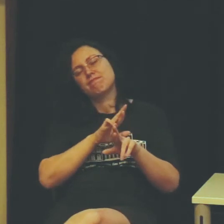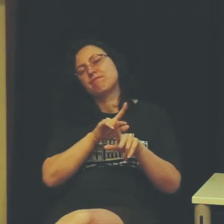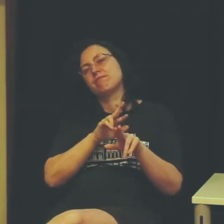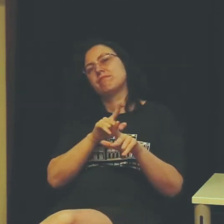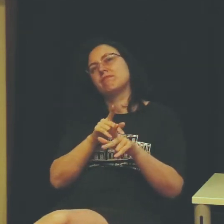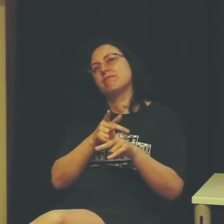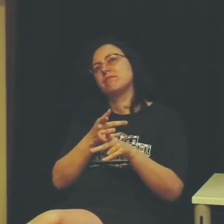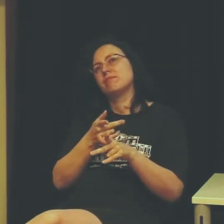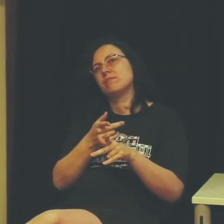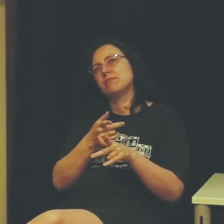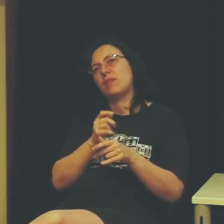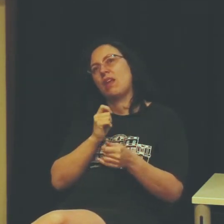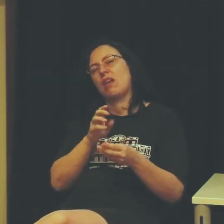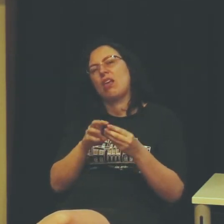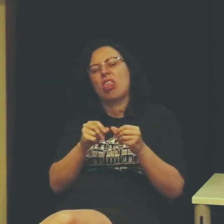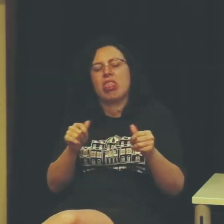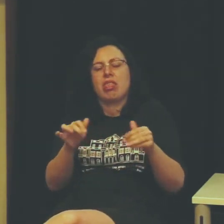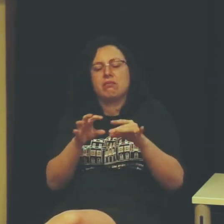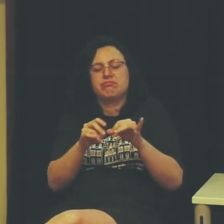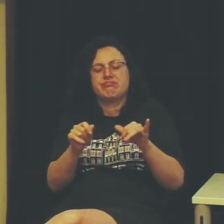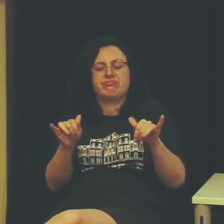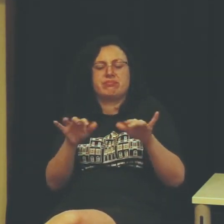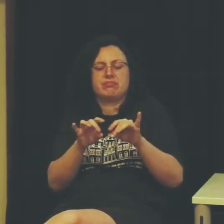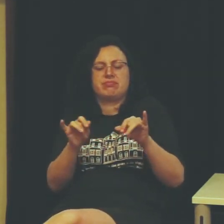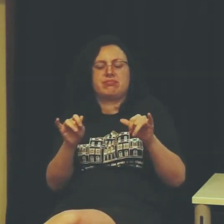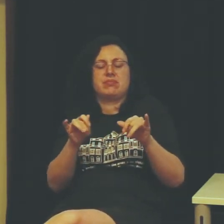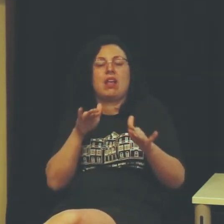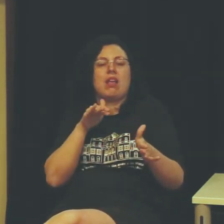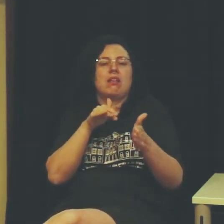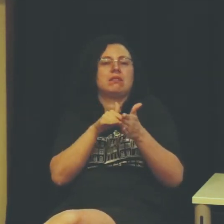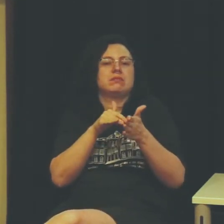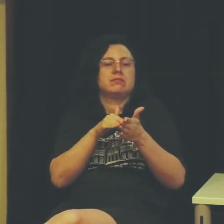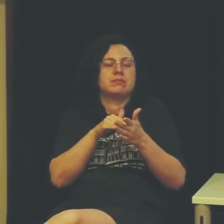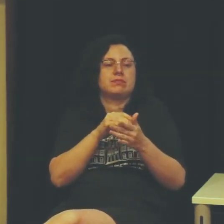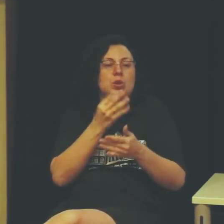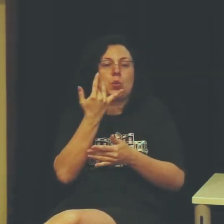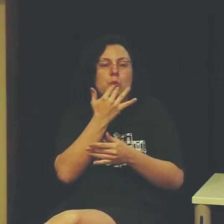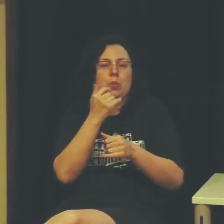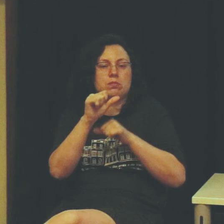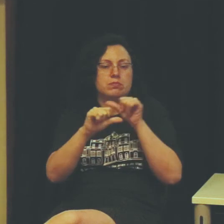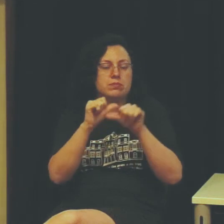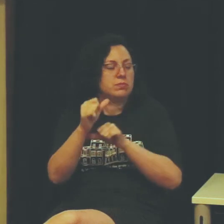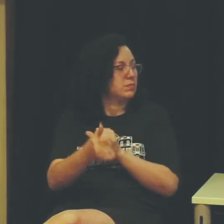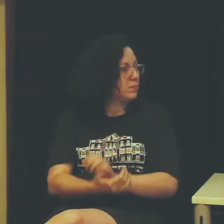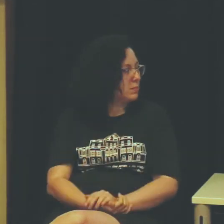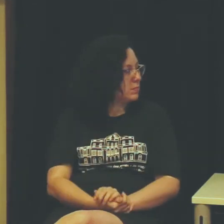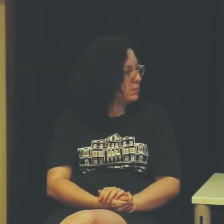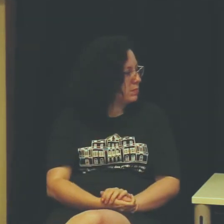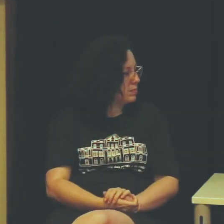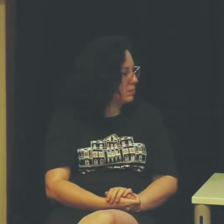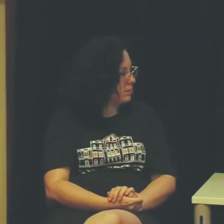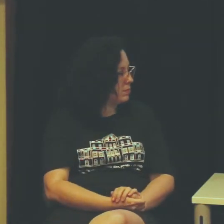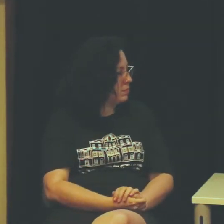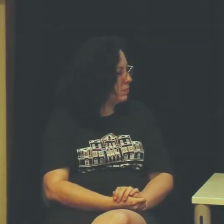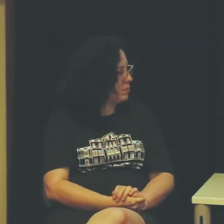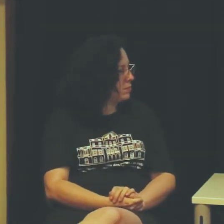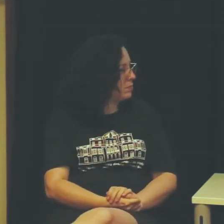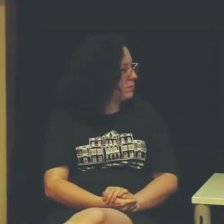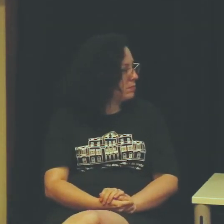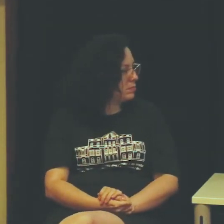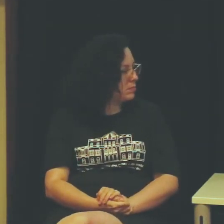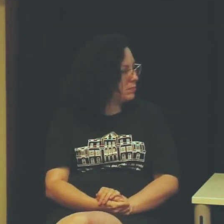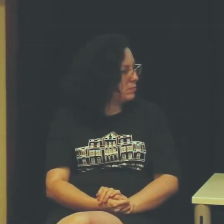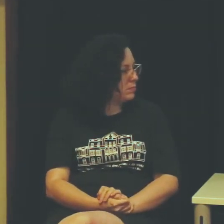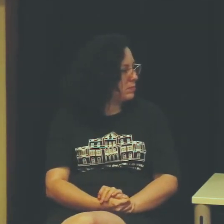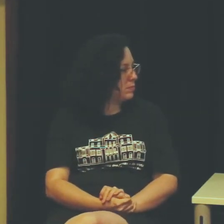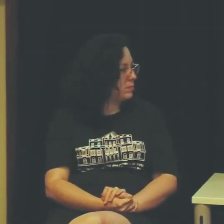diferentes, né? Desde ficar quebradiço, né, como falado, até mesmo de modificar a sua coloração. E foi baseado nesses estudos,